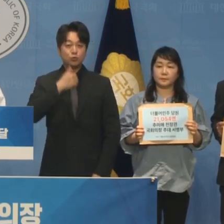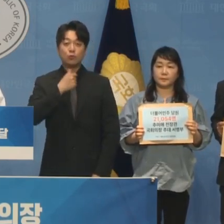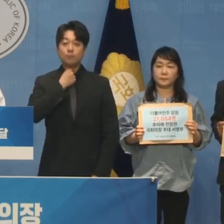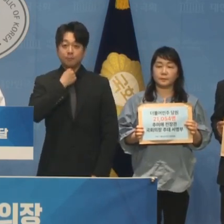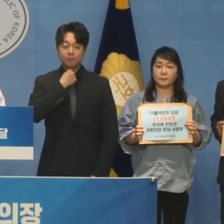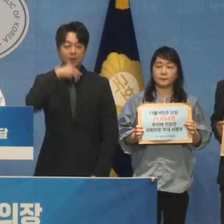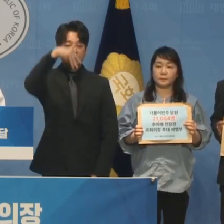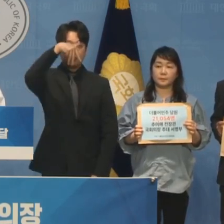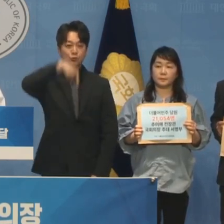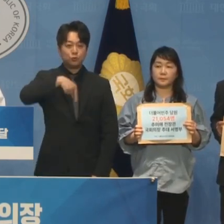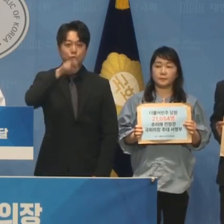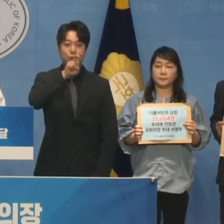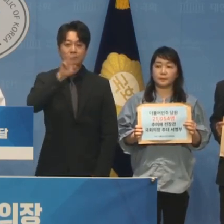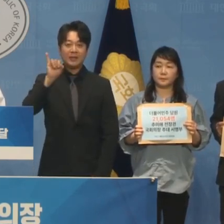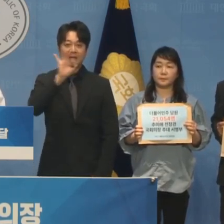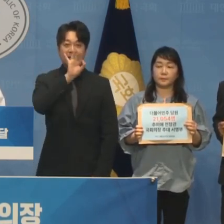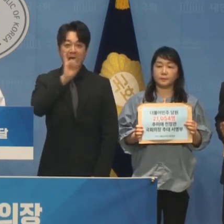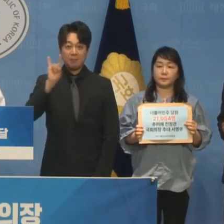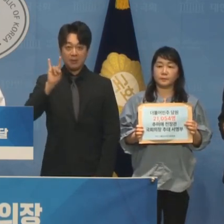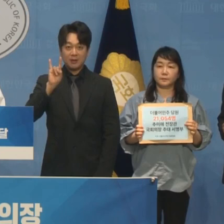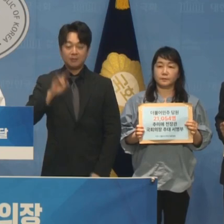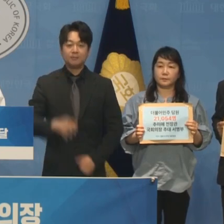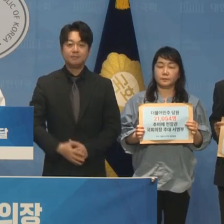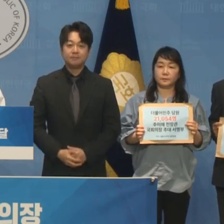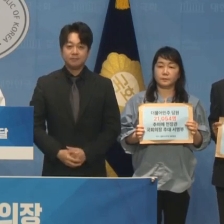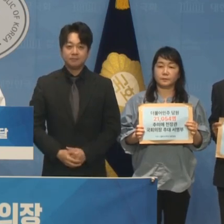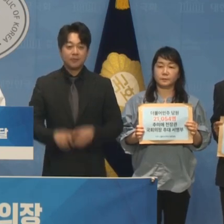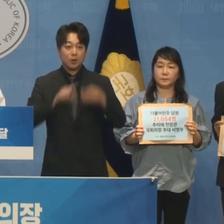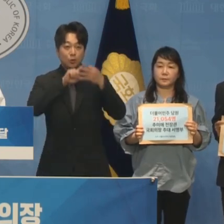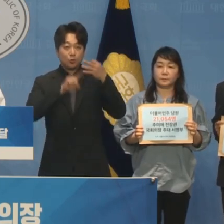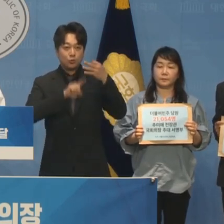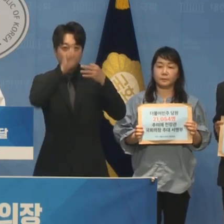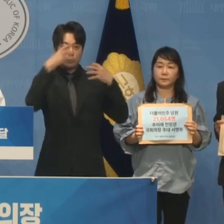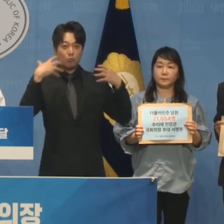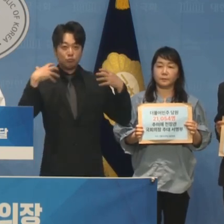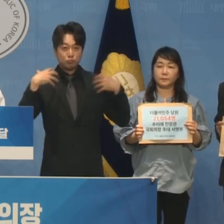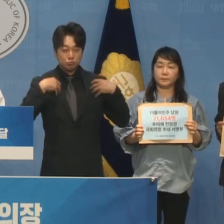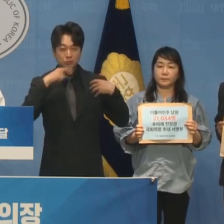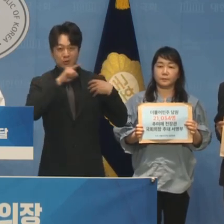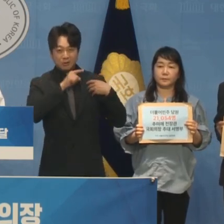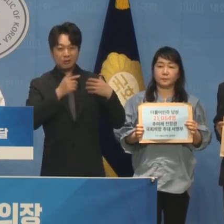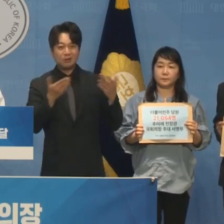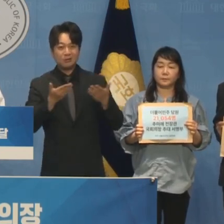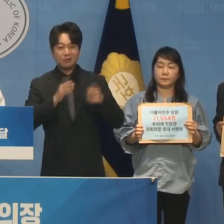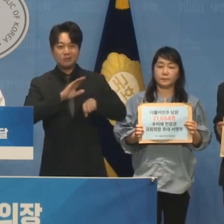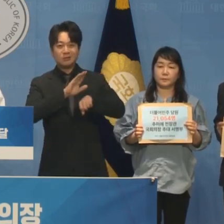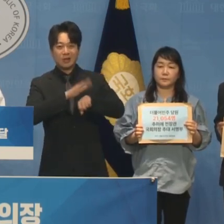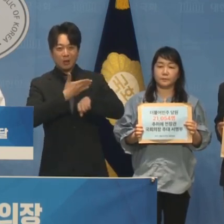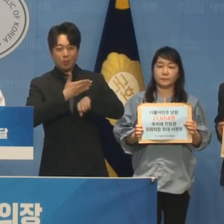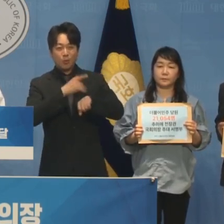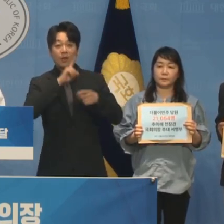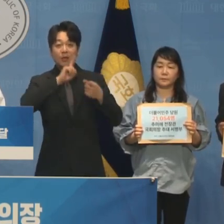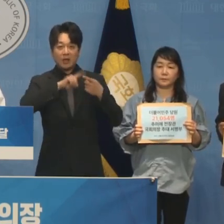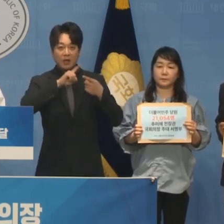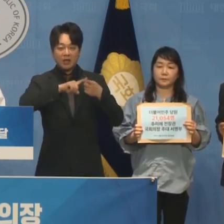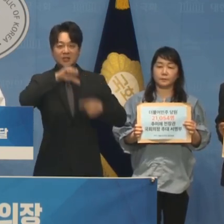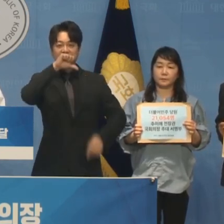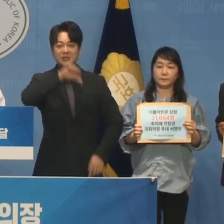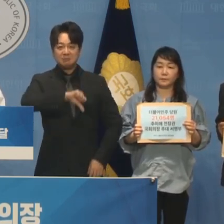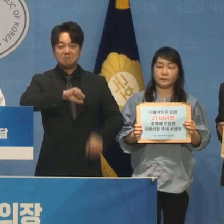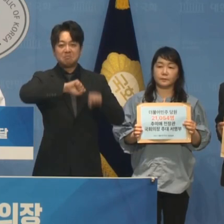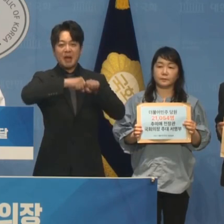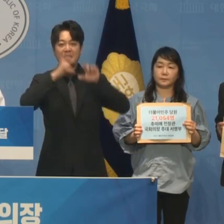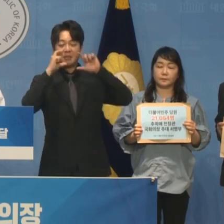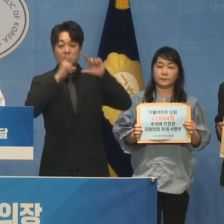원합니다 는 윤성 정부의 무능 무책임 무관심에 맞선 준엄한 심판이자 무너진 민주주의와